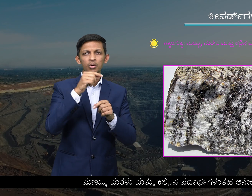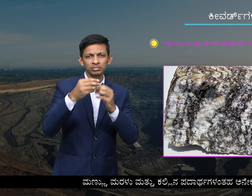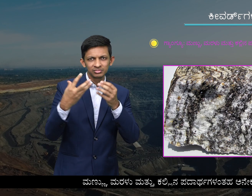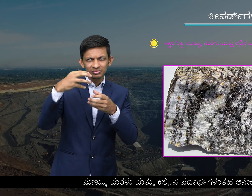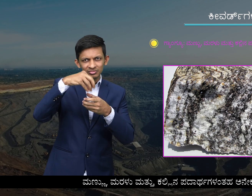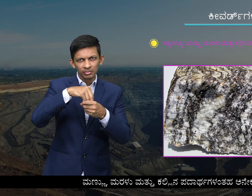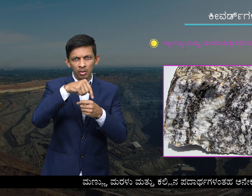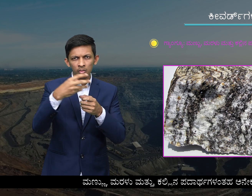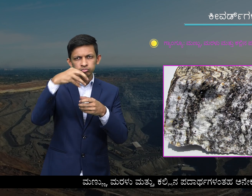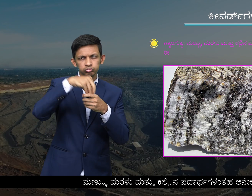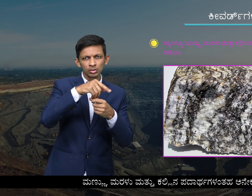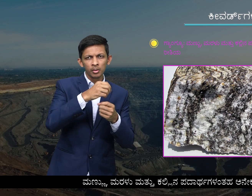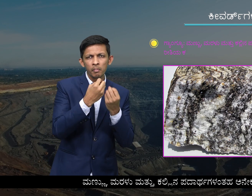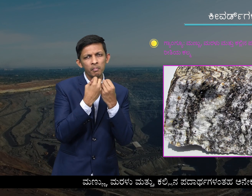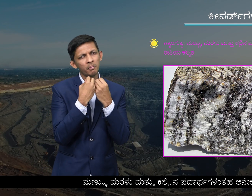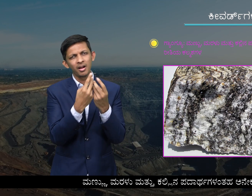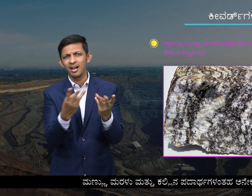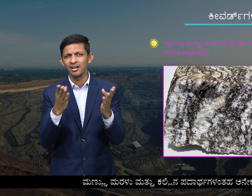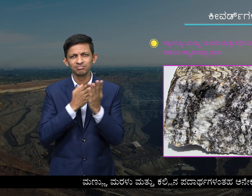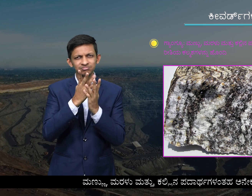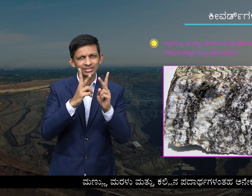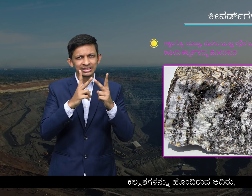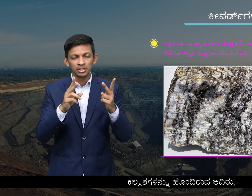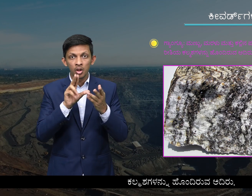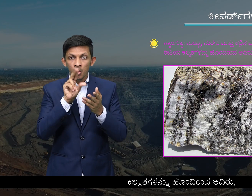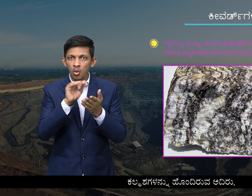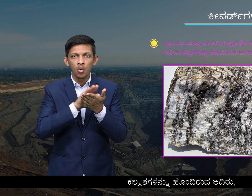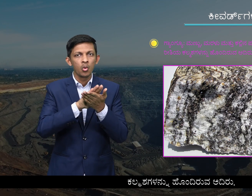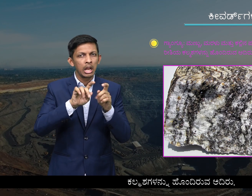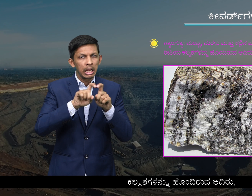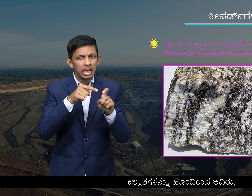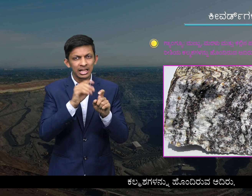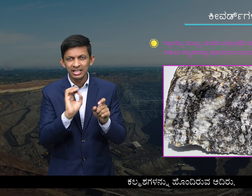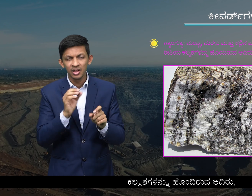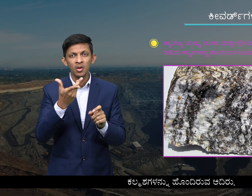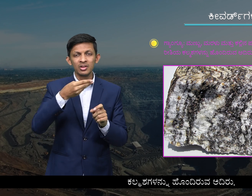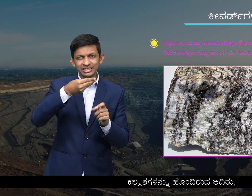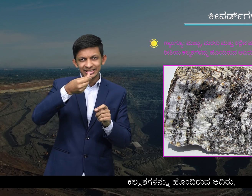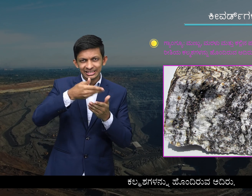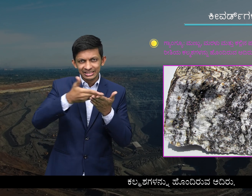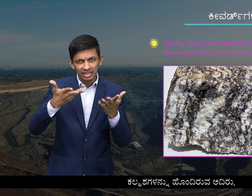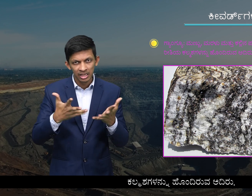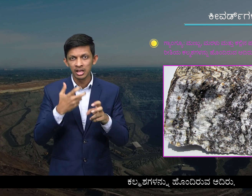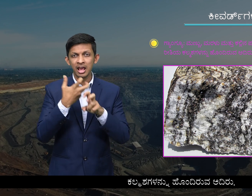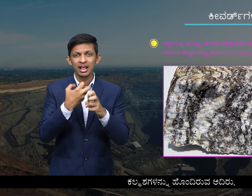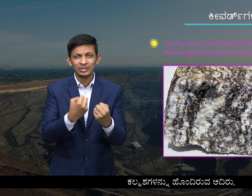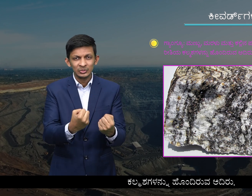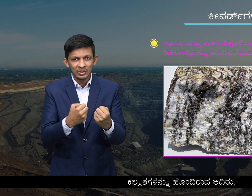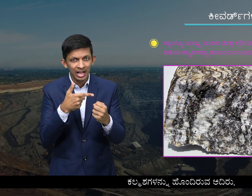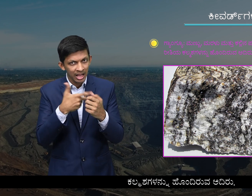ಮಣ್ಣು, ಮರಳು ಮತ್ತು ಕಲ್ಲಿನ ಪದಾರ್ಥಗಳಂತಹ ಅನೇಕ ರೀತಿಯ ಕಲ್ಮಶಗಳನ್ನ ಹೊಂದಿರುವ ಅದಿರು.